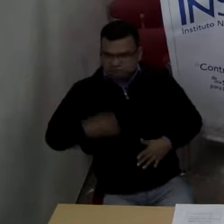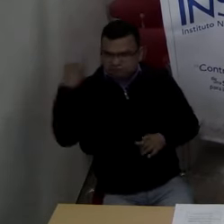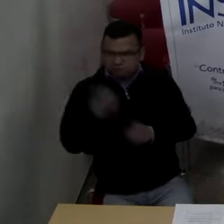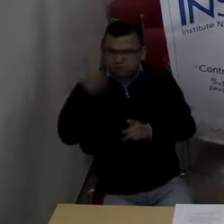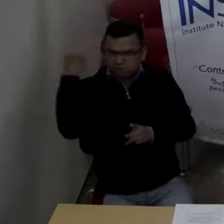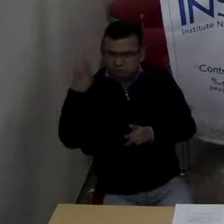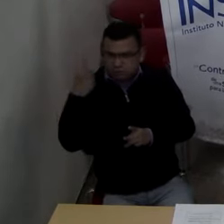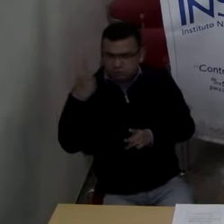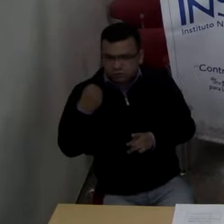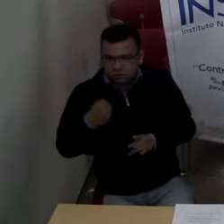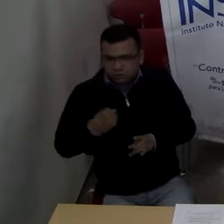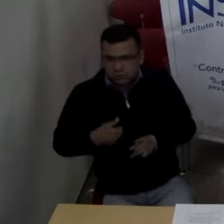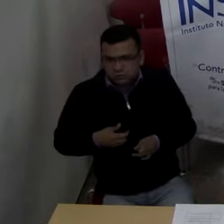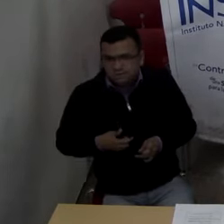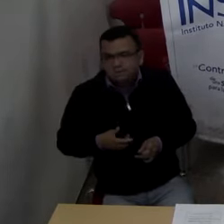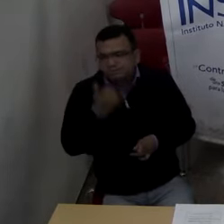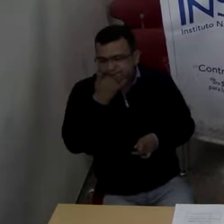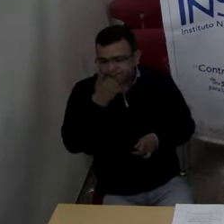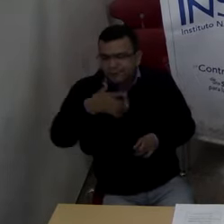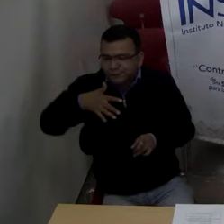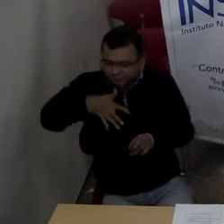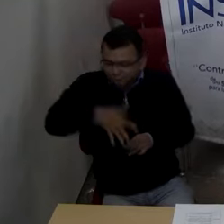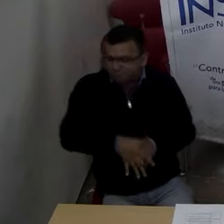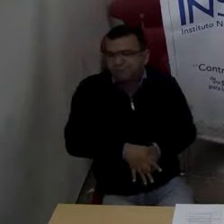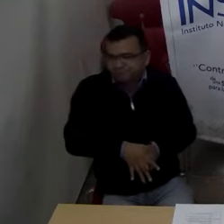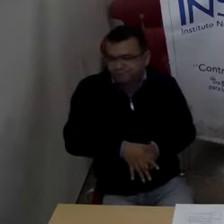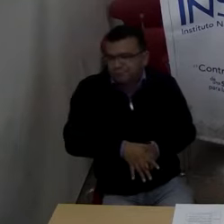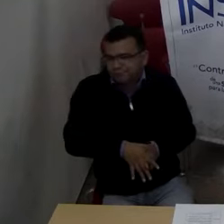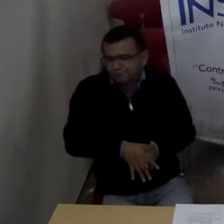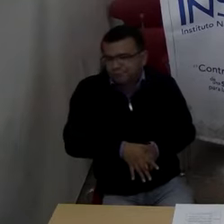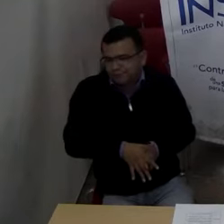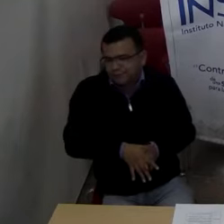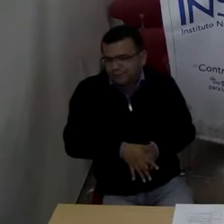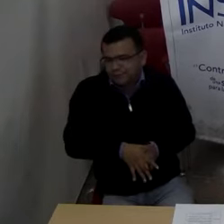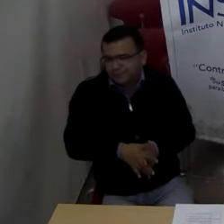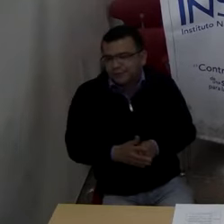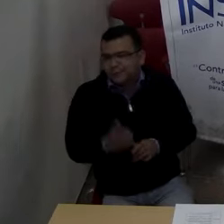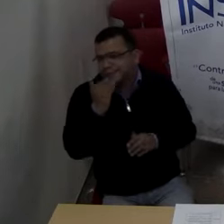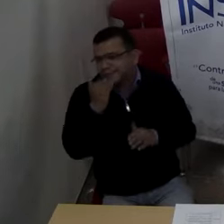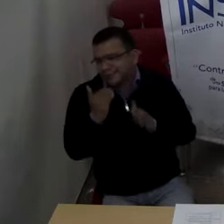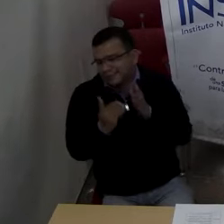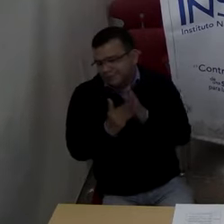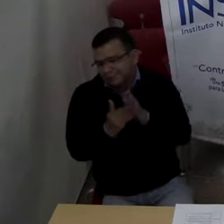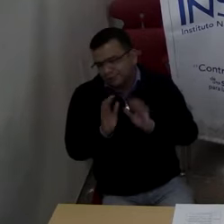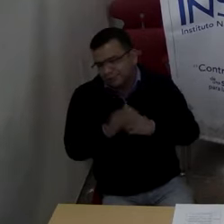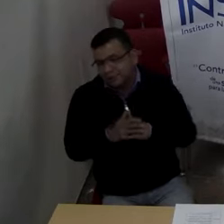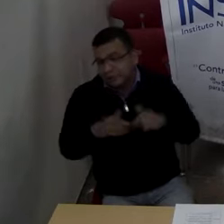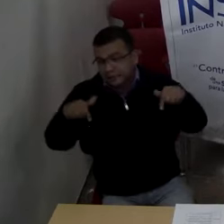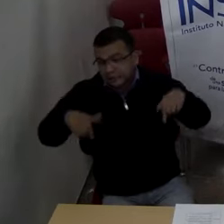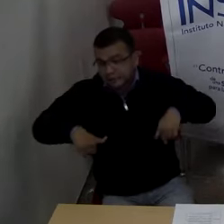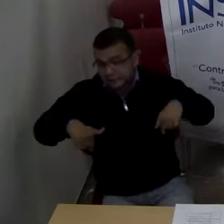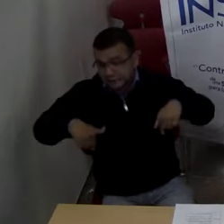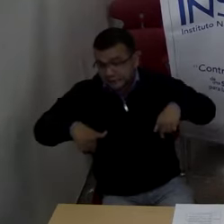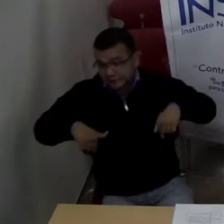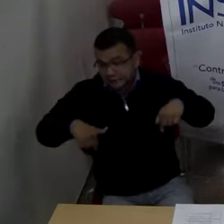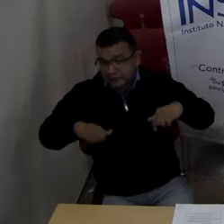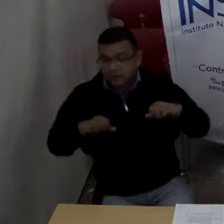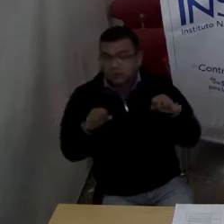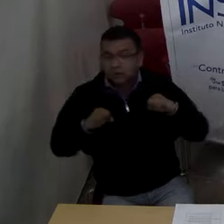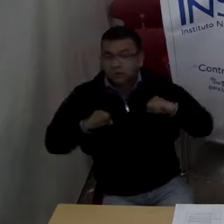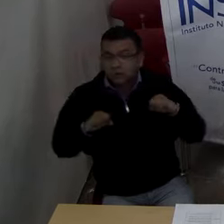ejemplo, ahora se nota, por lo menos aquí en nuestra ciudad, en Bogotá, el incremento de